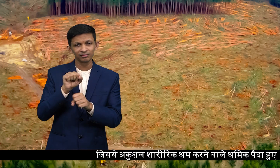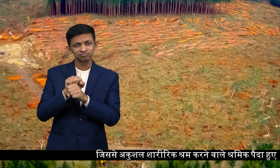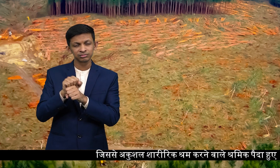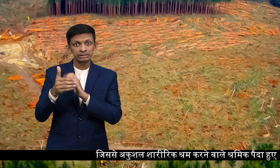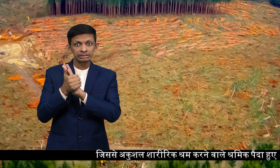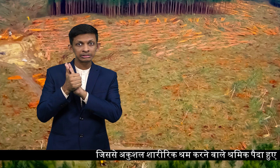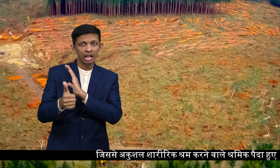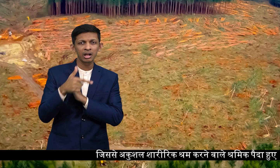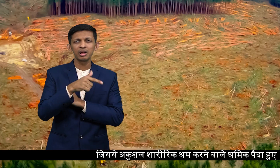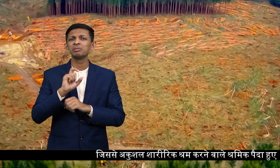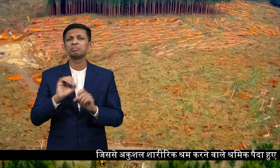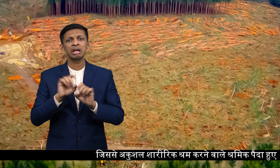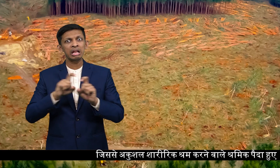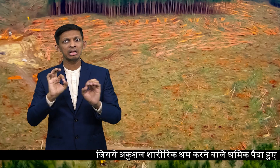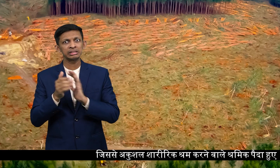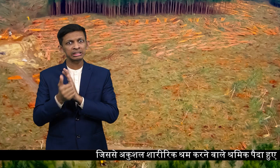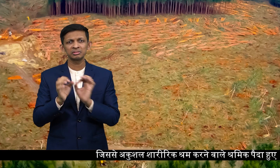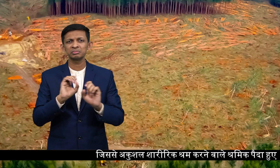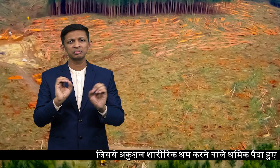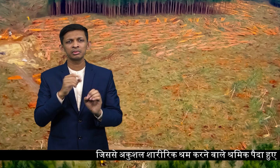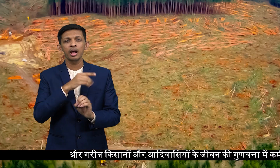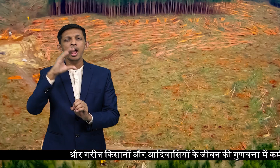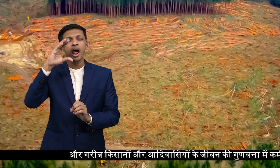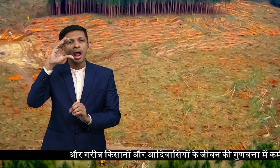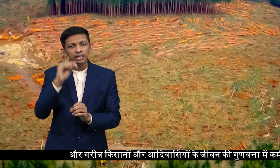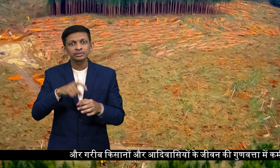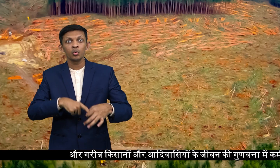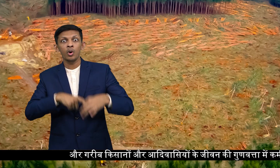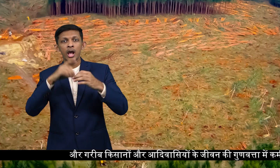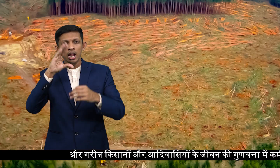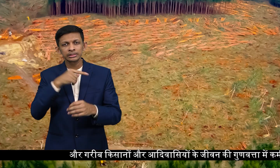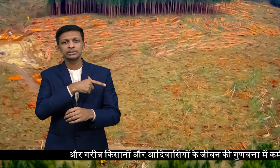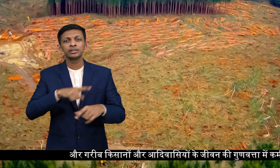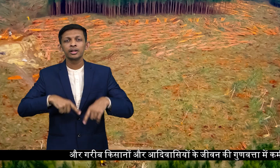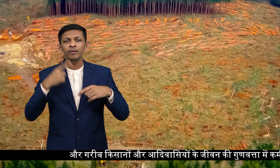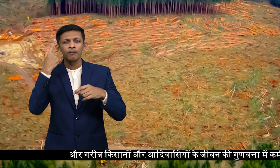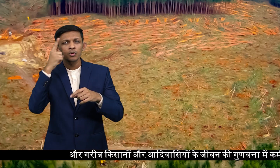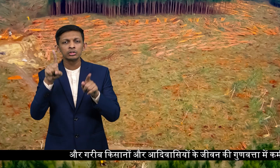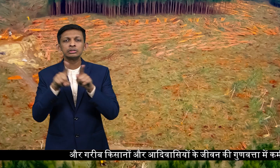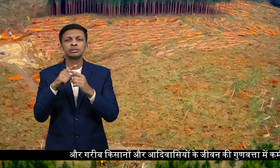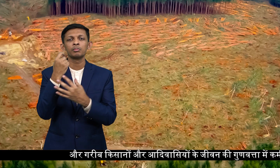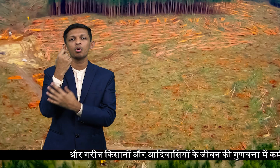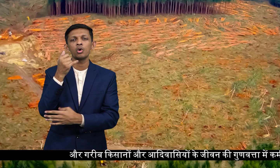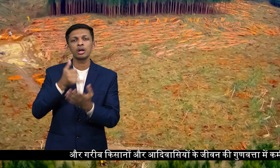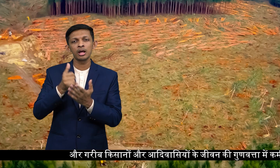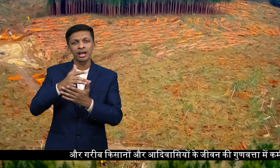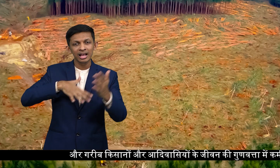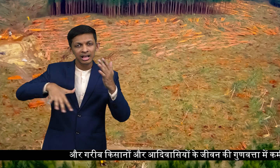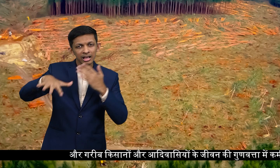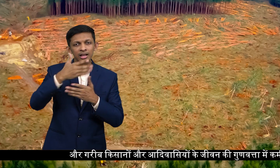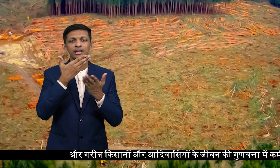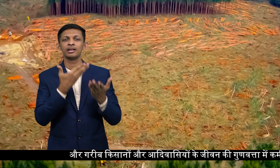श्रम करने वाले श्रमिक पैदा हुए और गरीब किसानों और आदिवासियों के जीवन की गुणवत्ता